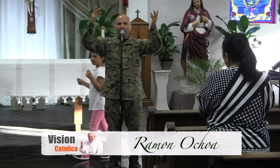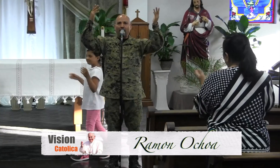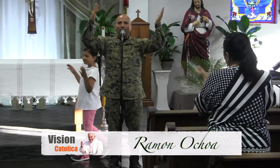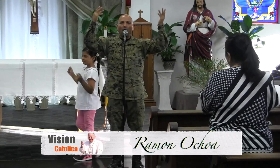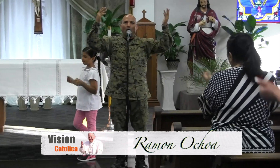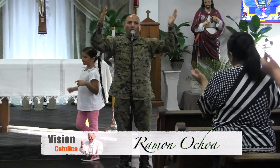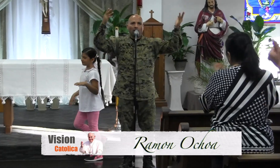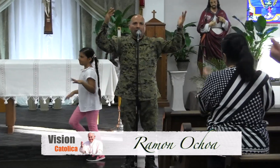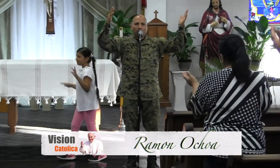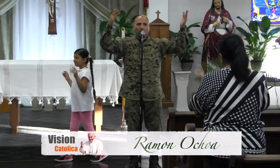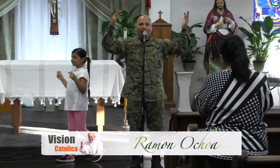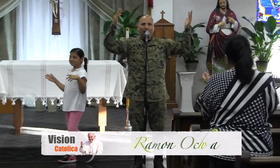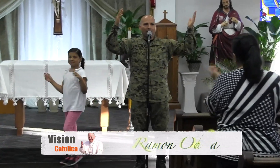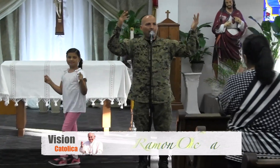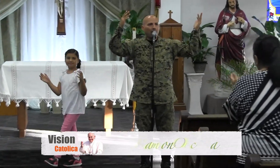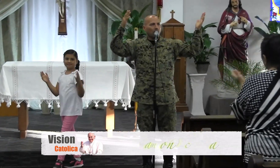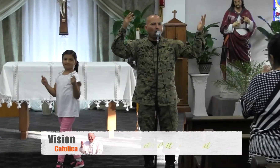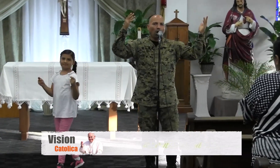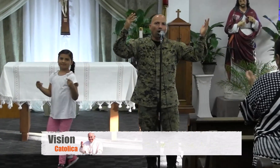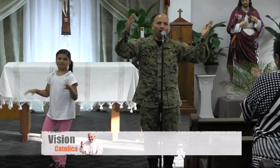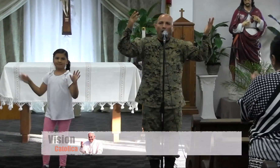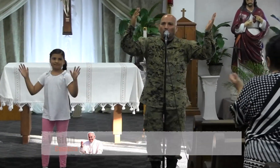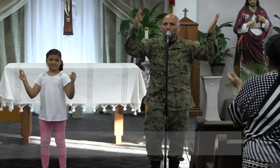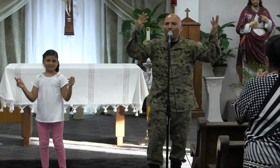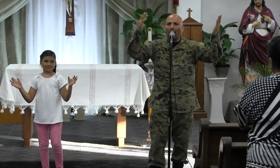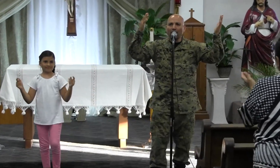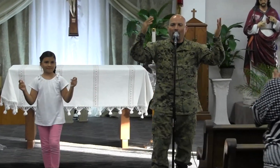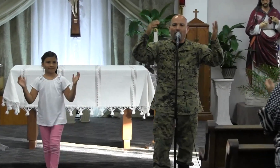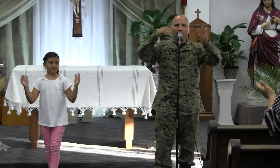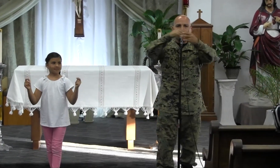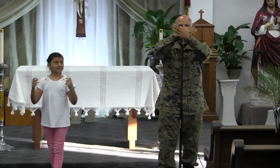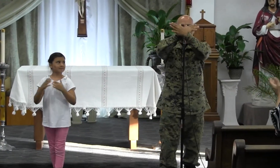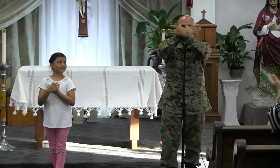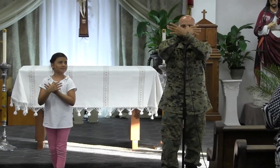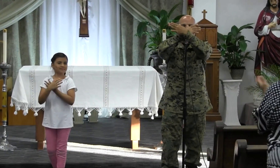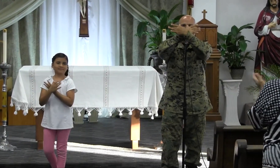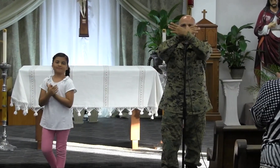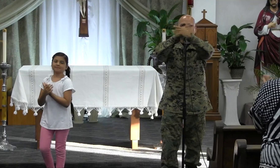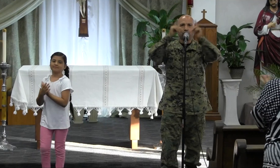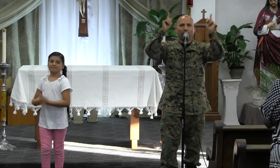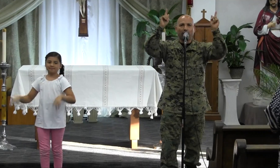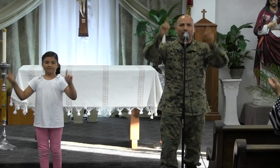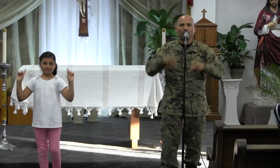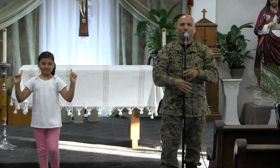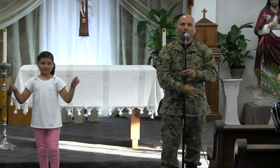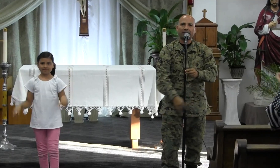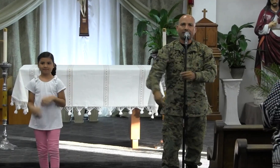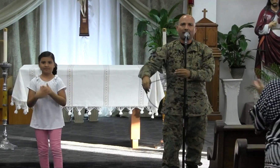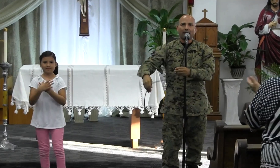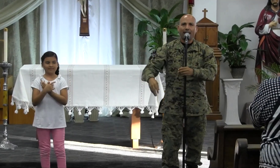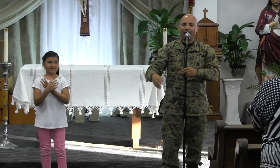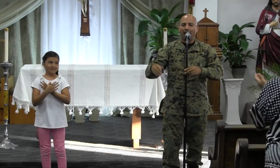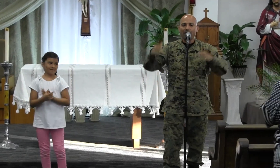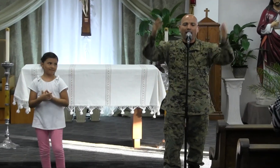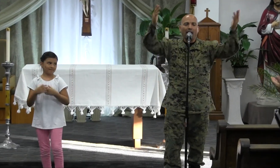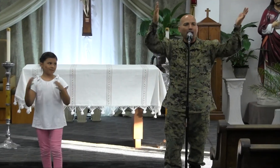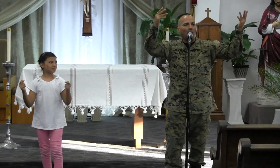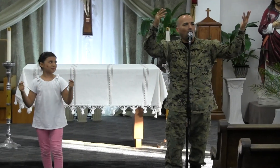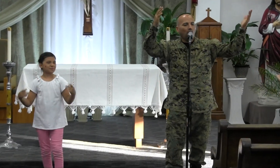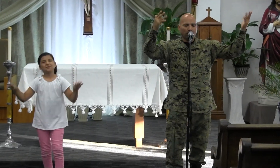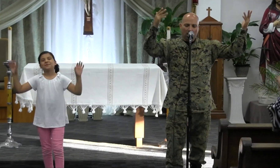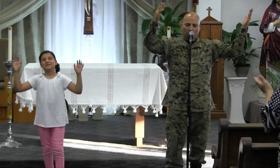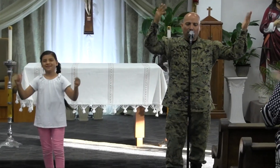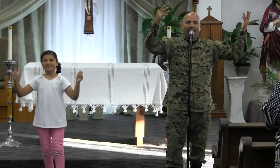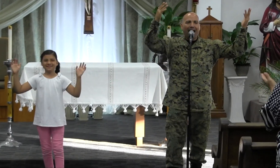Ya llegó, ya llegó, ya llegó el Espíritu de Dios. Ya